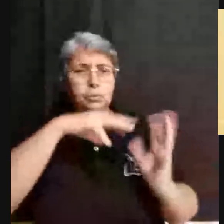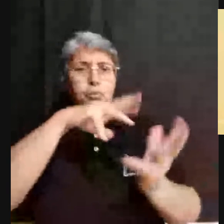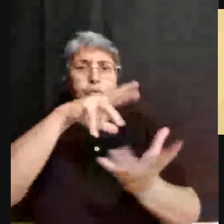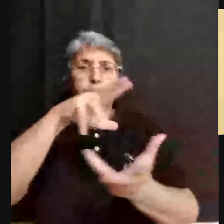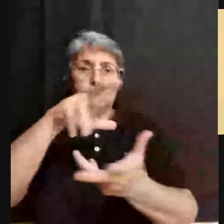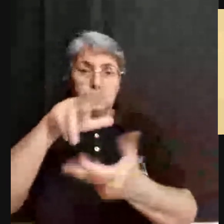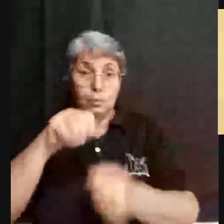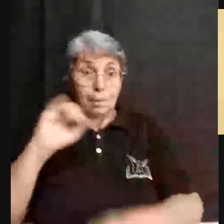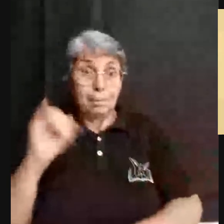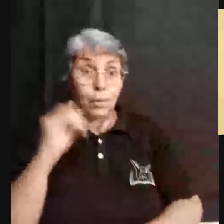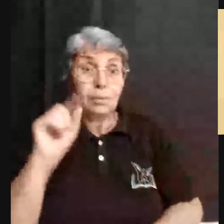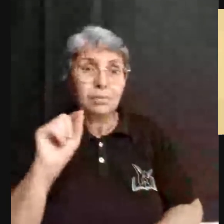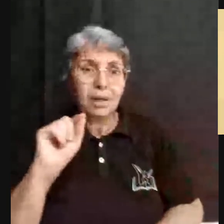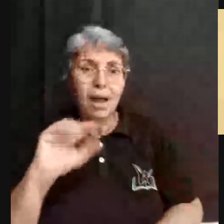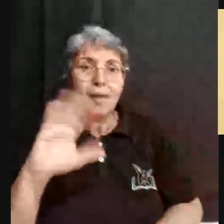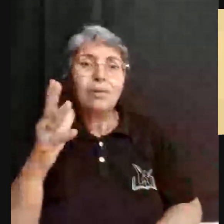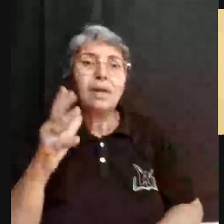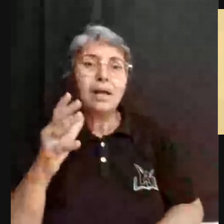Essa foi